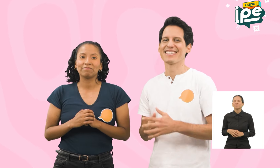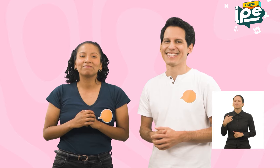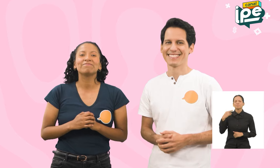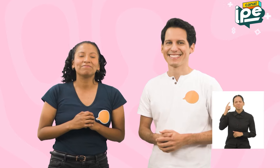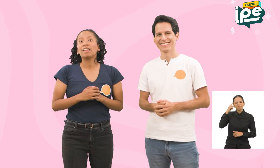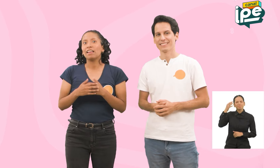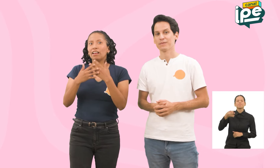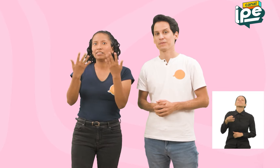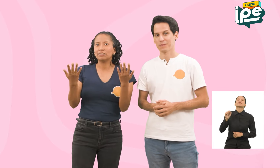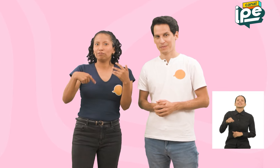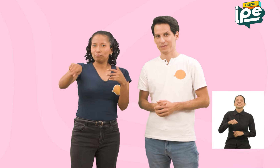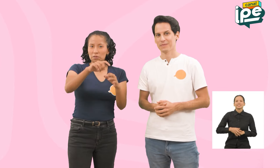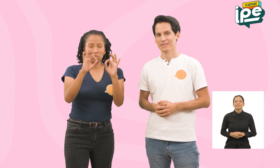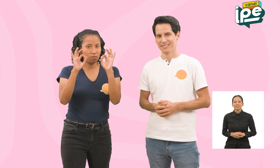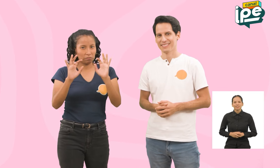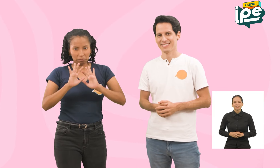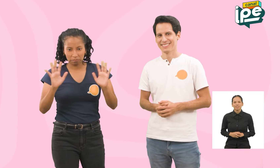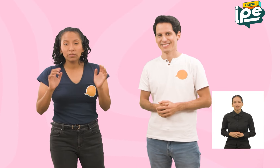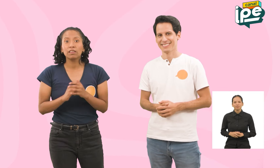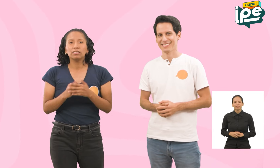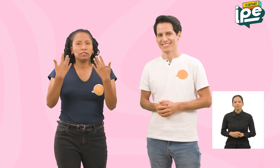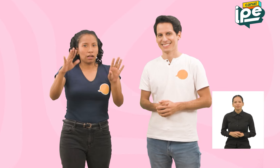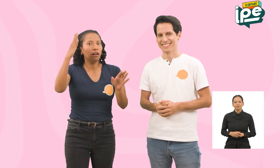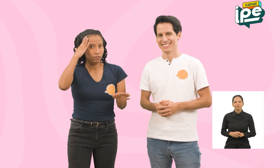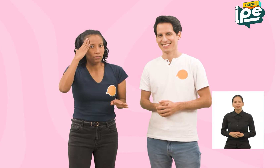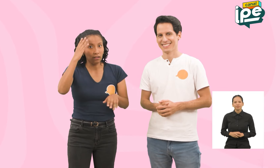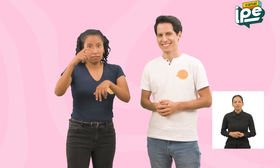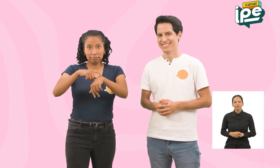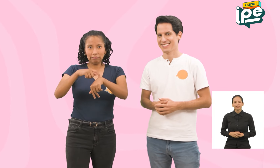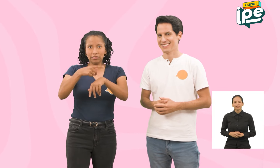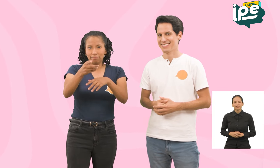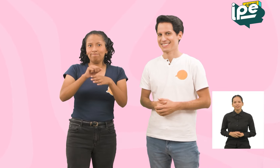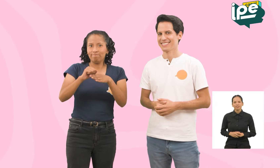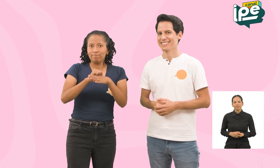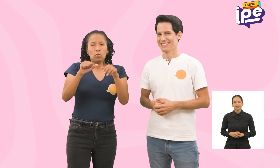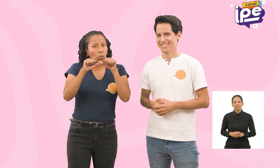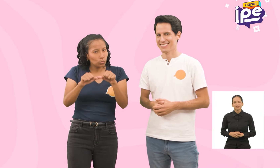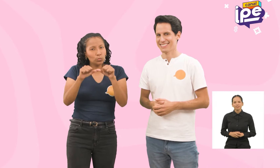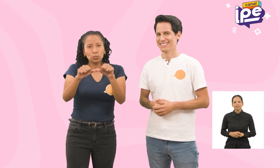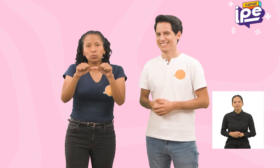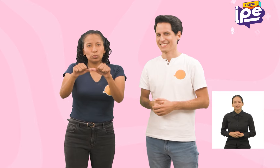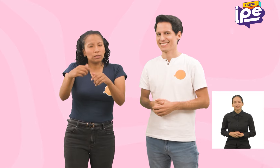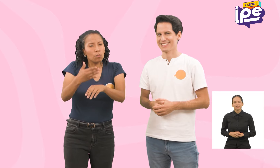que sí muy bien amigos ya saben a seguir practicando para